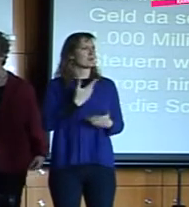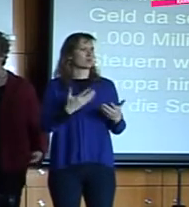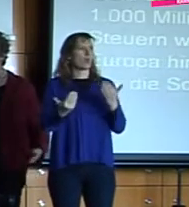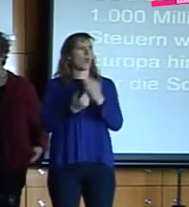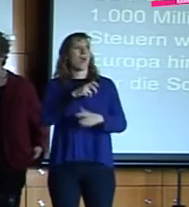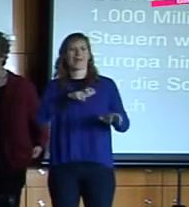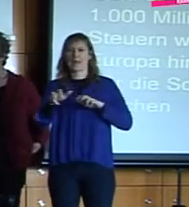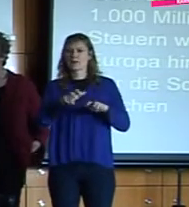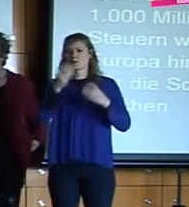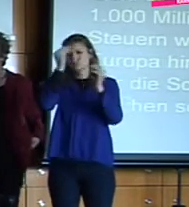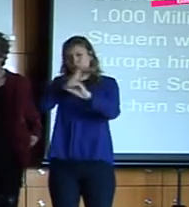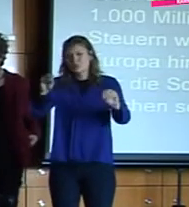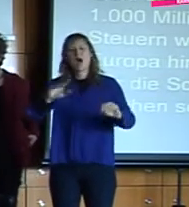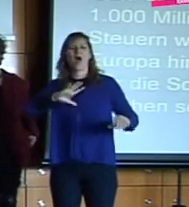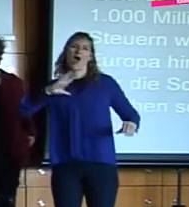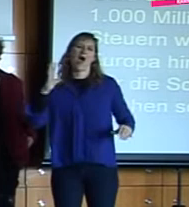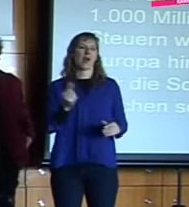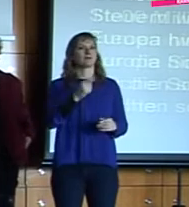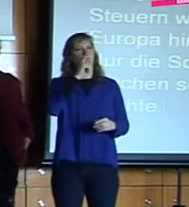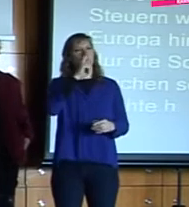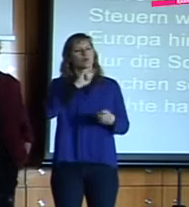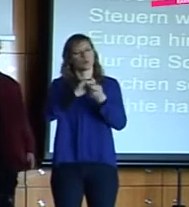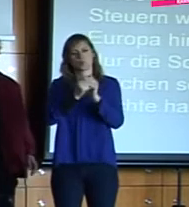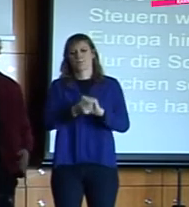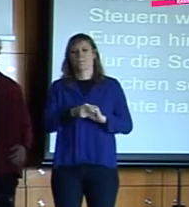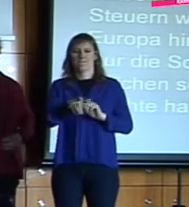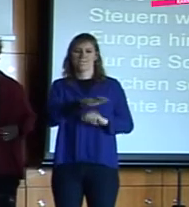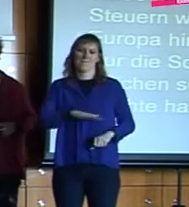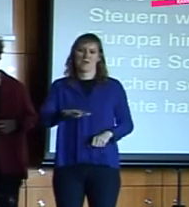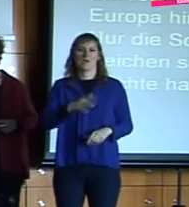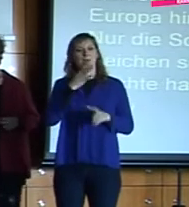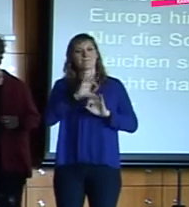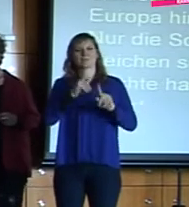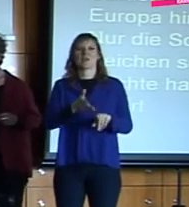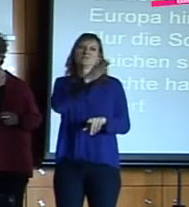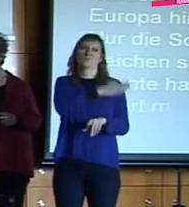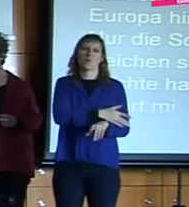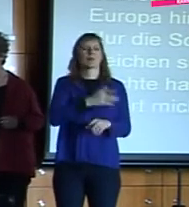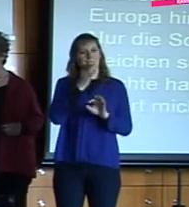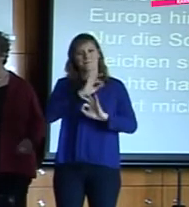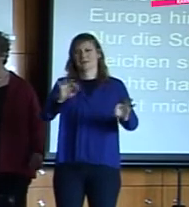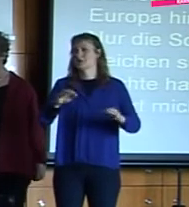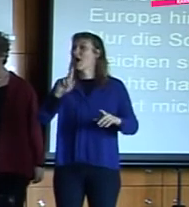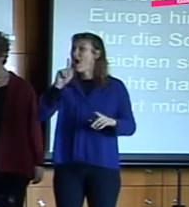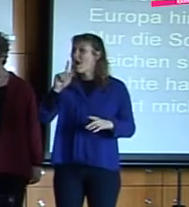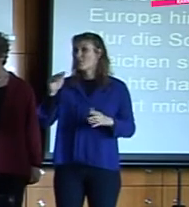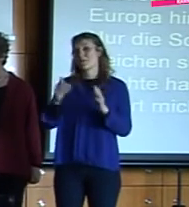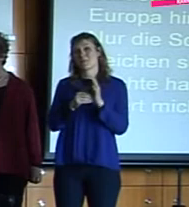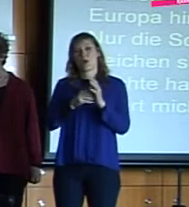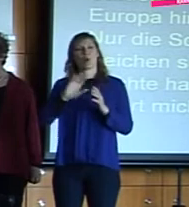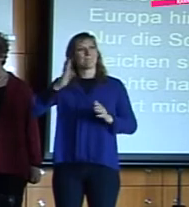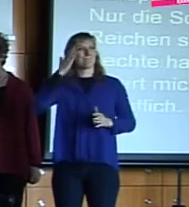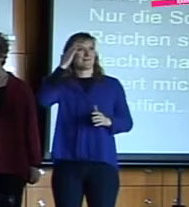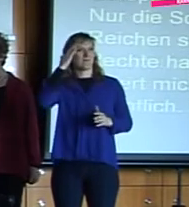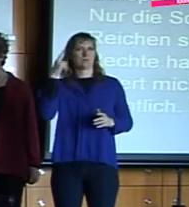neuen Regierung alles versuchen abzuarbeiten, weitaus besser, als es die vorige getan hat. Dazu braucht es aber wirklich ein Bewusstsein.